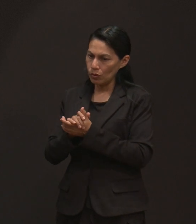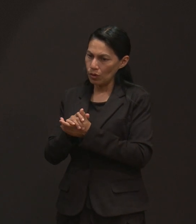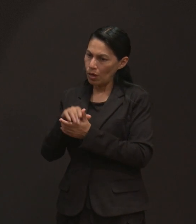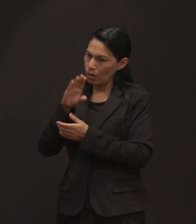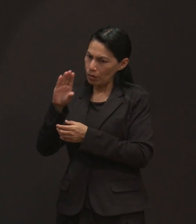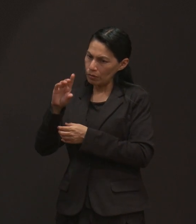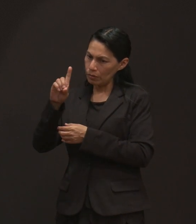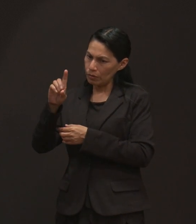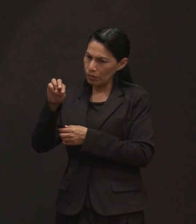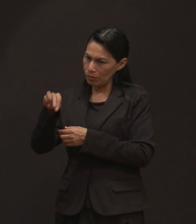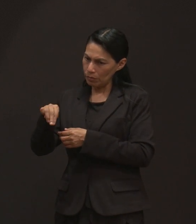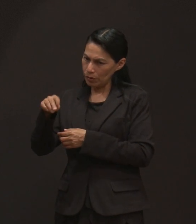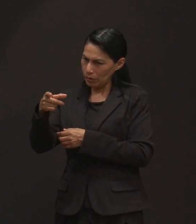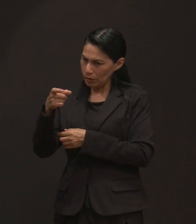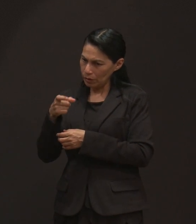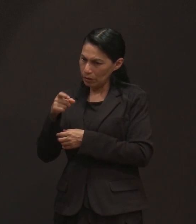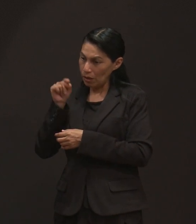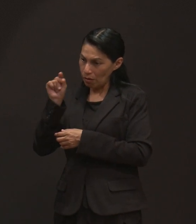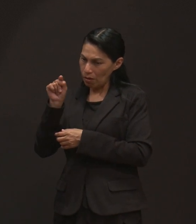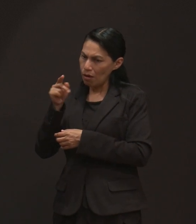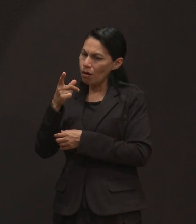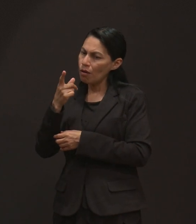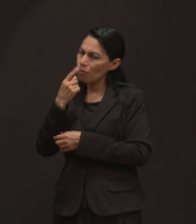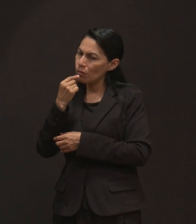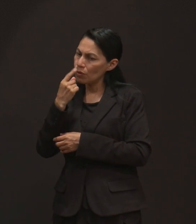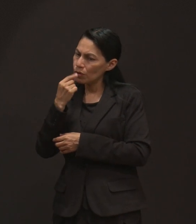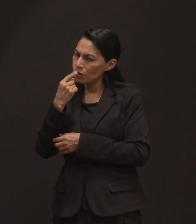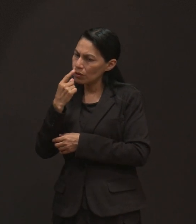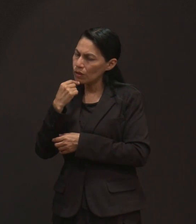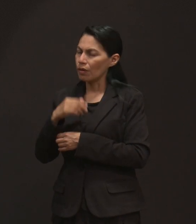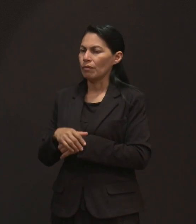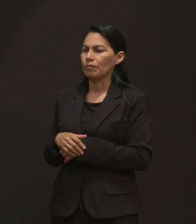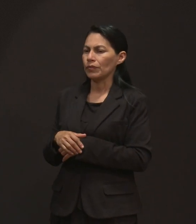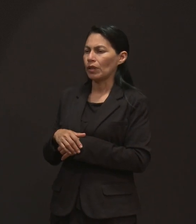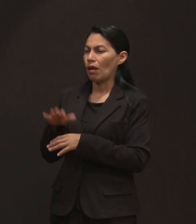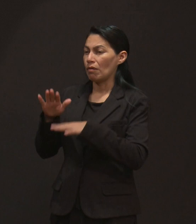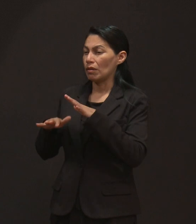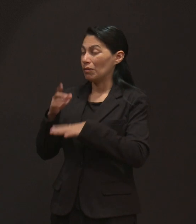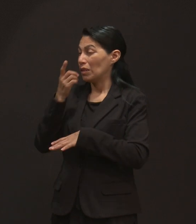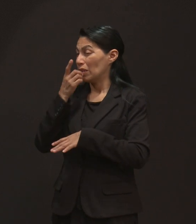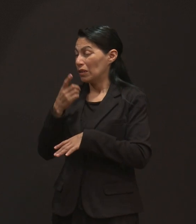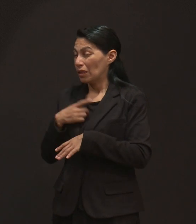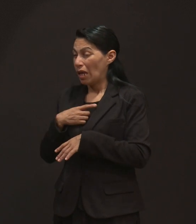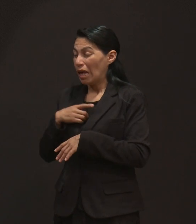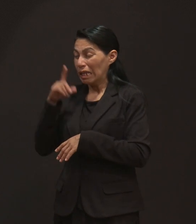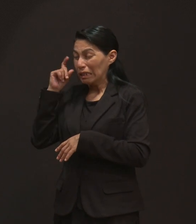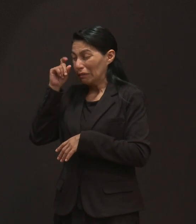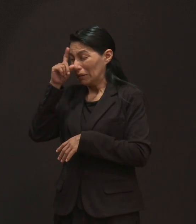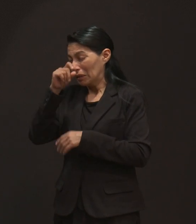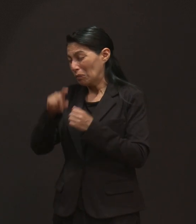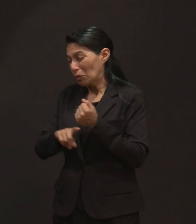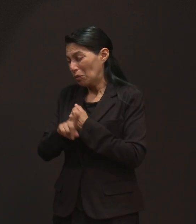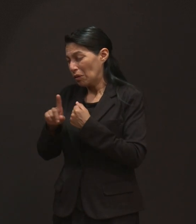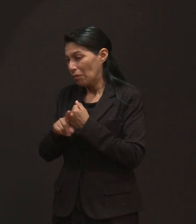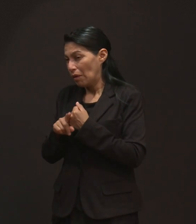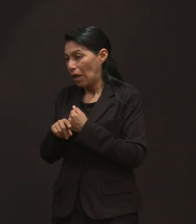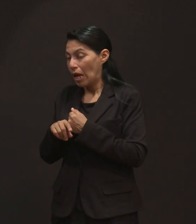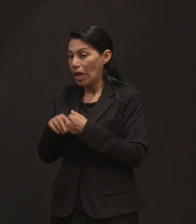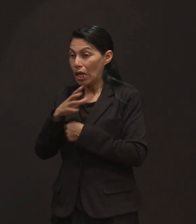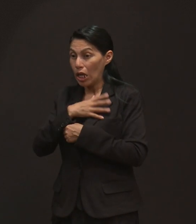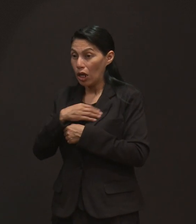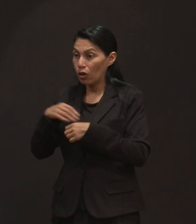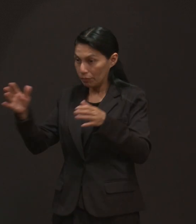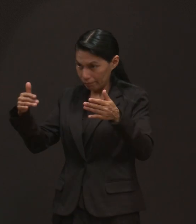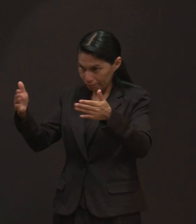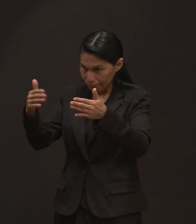la Ciudad de México. Entonces, cuando él me hablaba que había una situación difícil, yo reunía a mis hijos y decía, vamos a orar